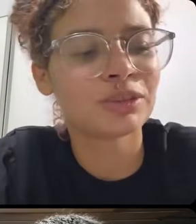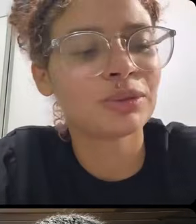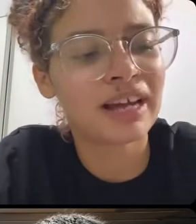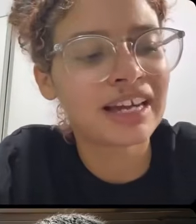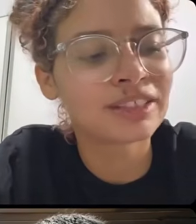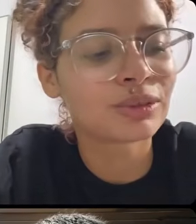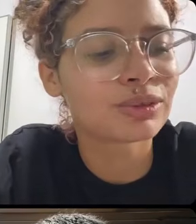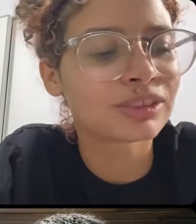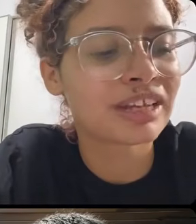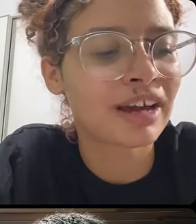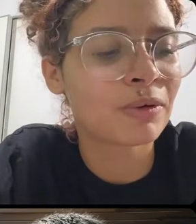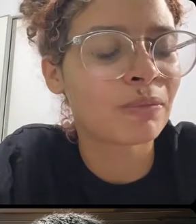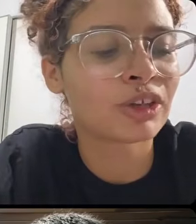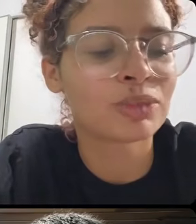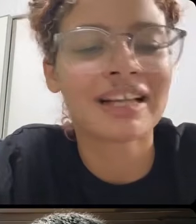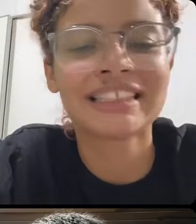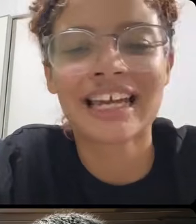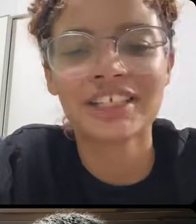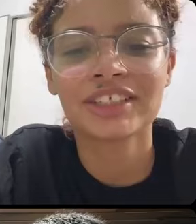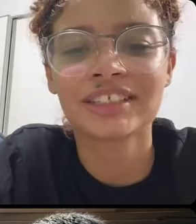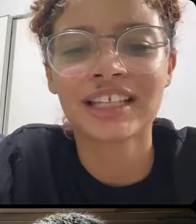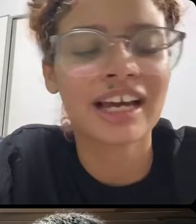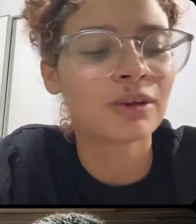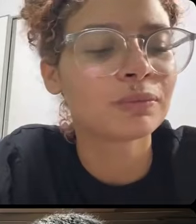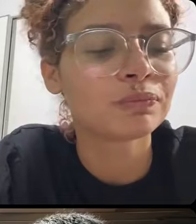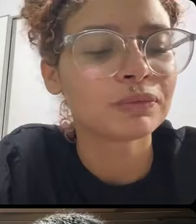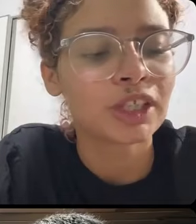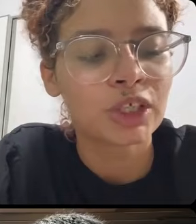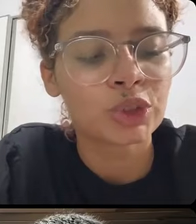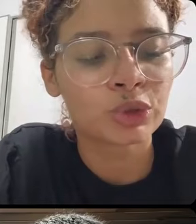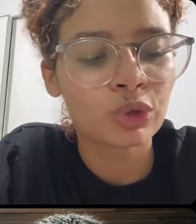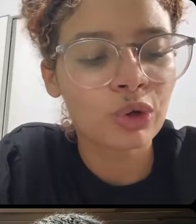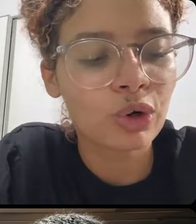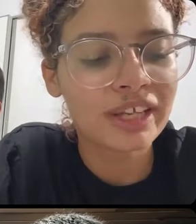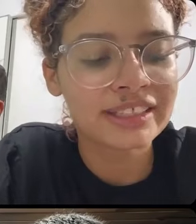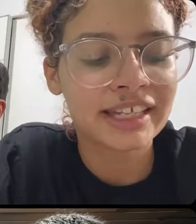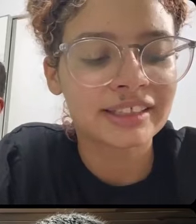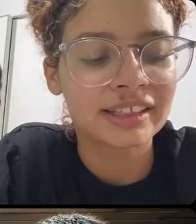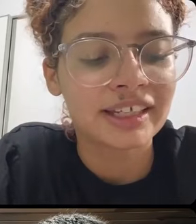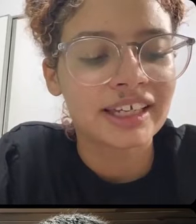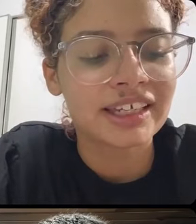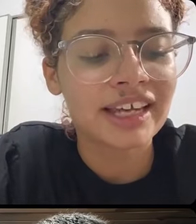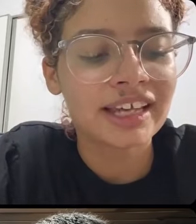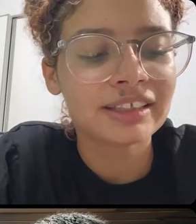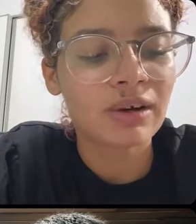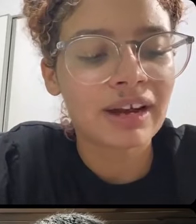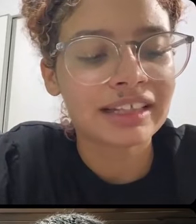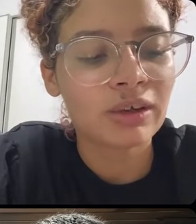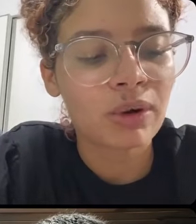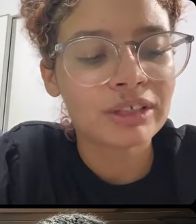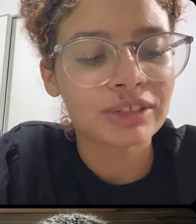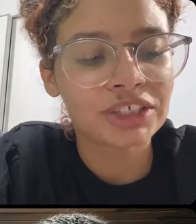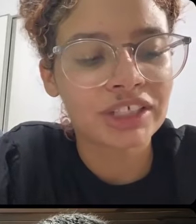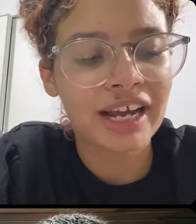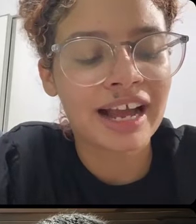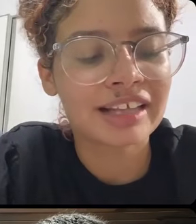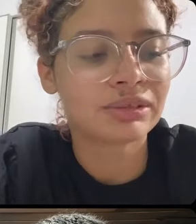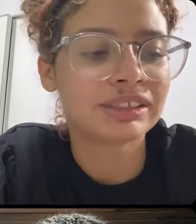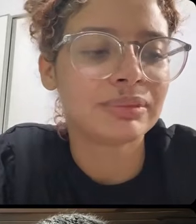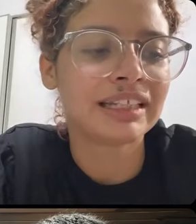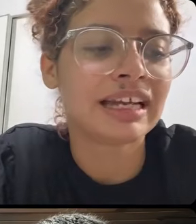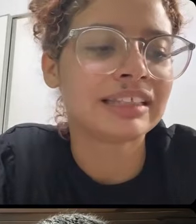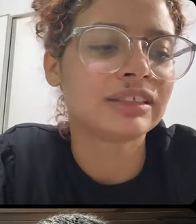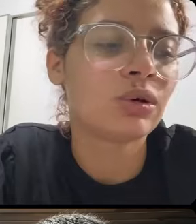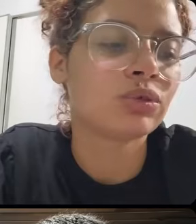na igreja e tudo mais. Outros levaram bola de basquete, ensinaram, judô, etc. E aí, então, cada um começou a